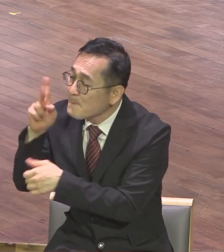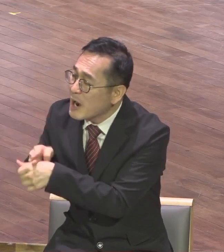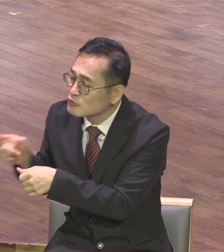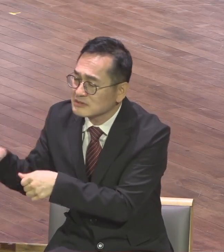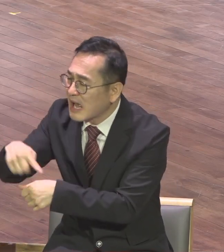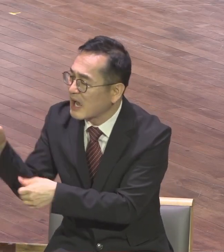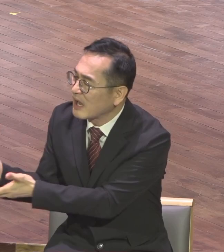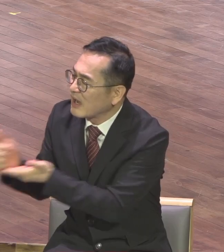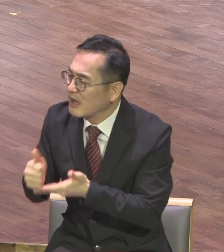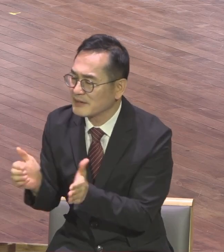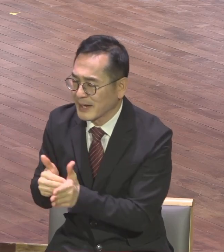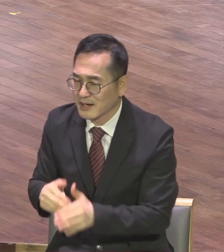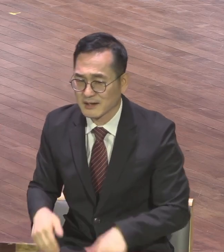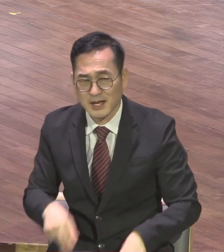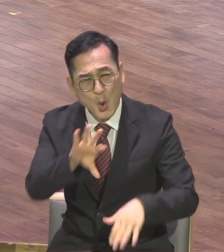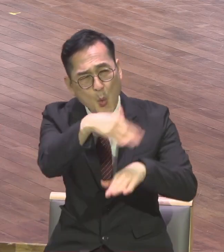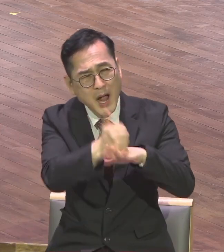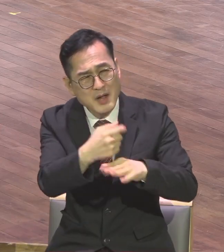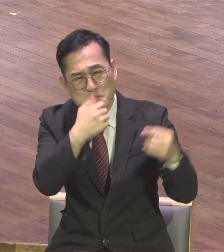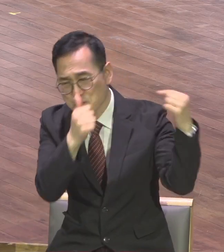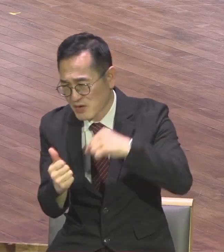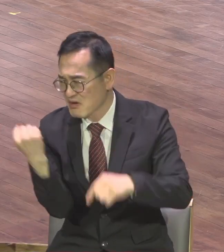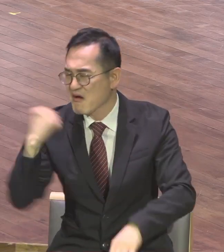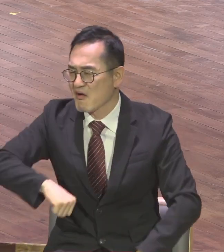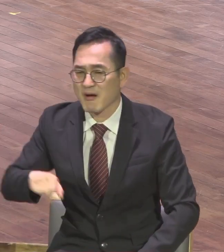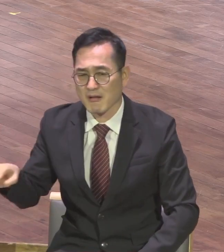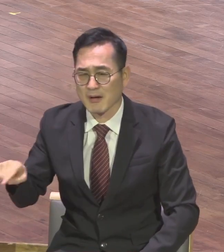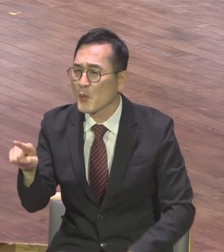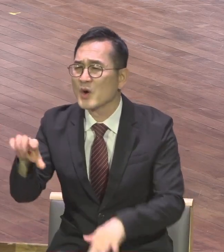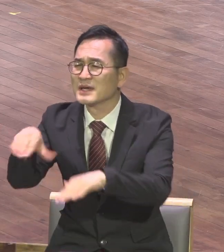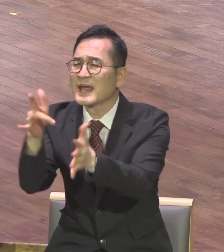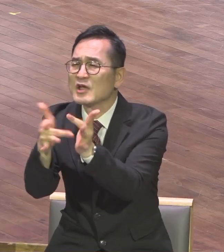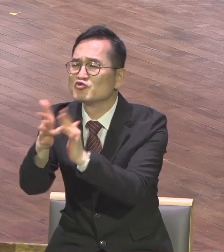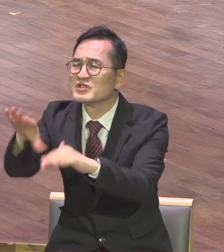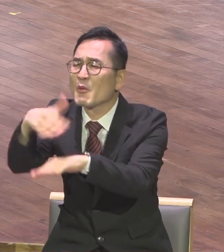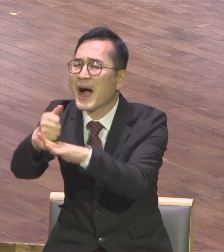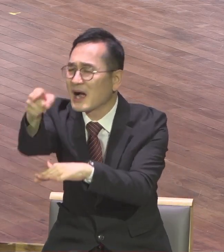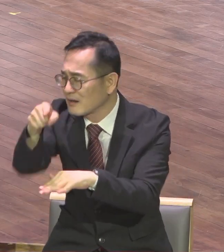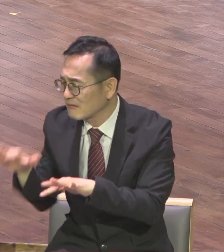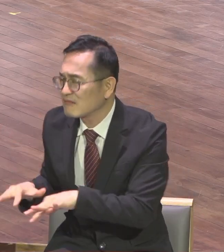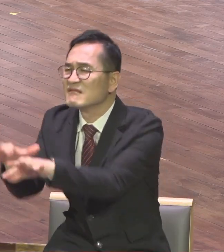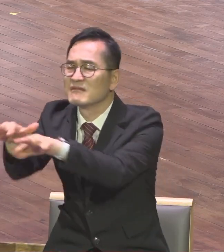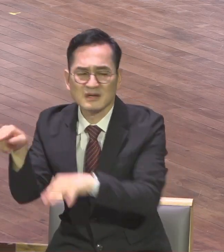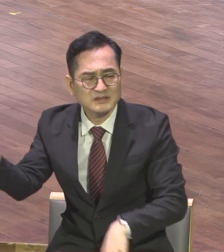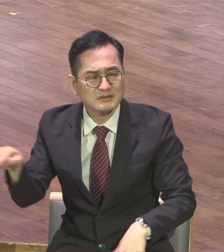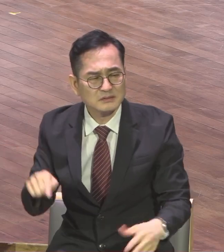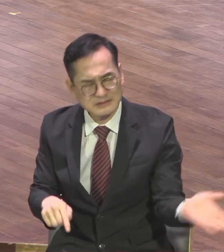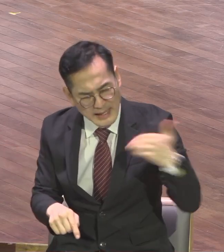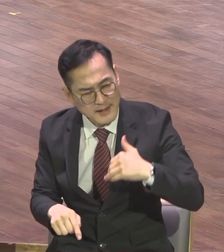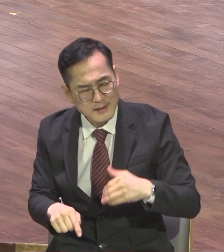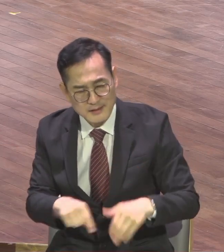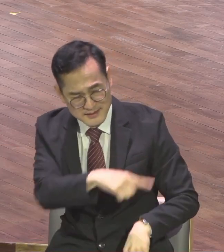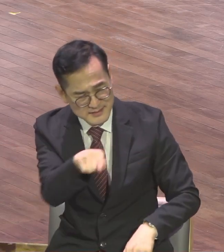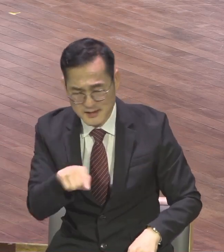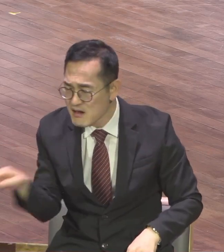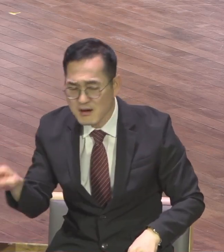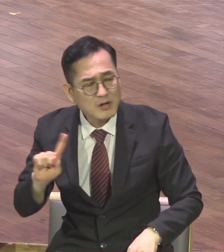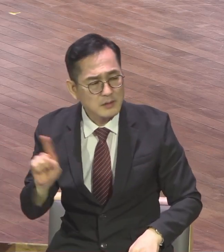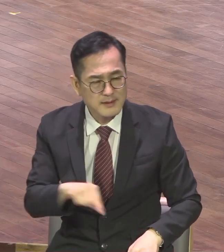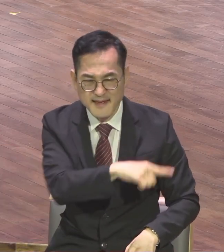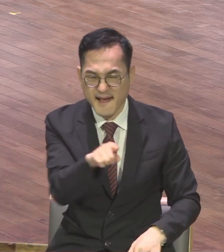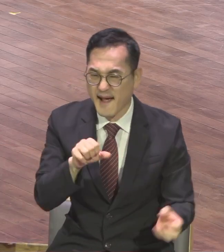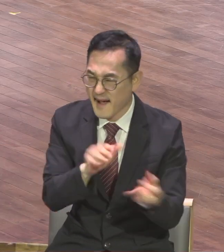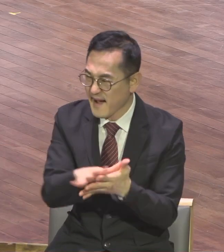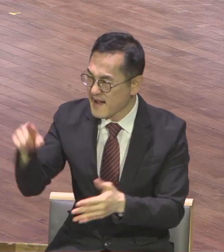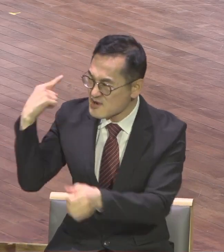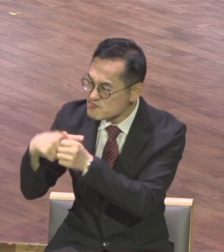사람들이 다 가이사의 명을 거역하여 말하되, 다른 임금 곧 예수라는 이가 있다 하더이다 하니, 무리와 업장들이 이 말을 듣고 소동하여 야손과